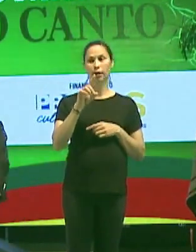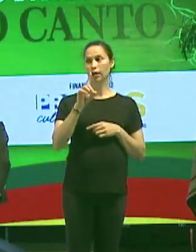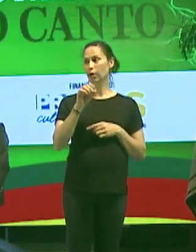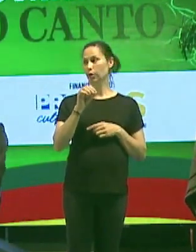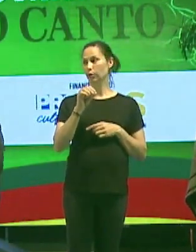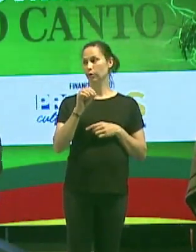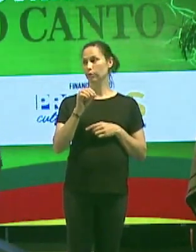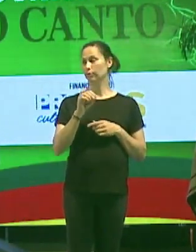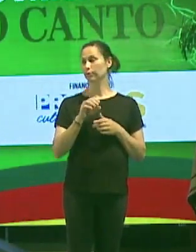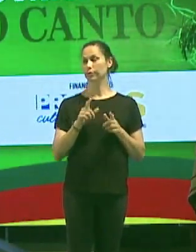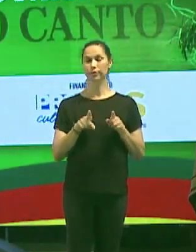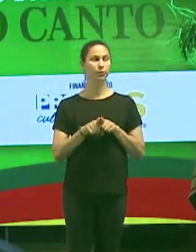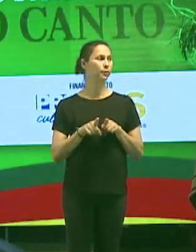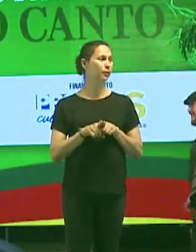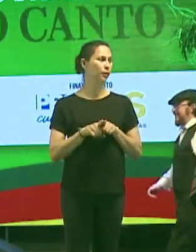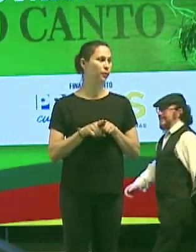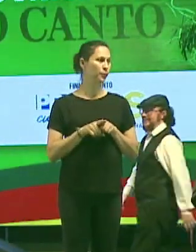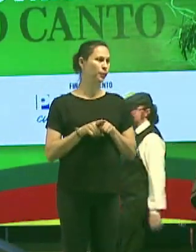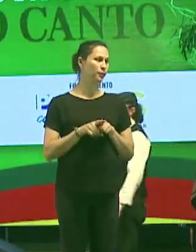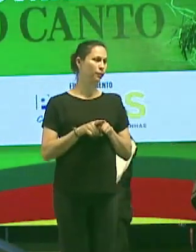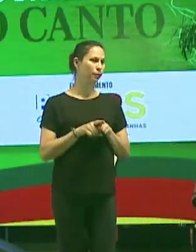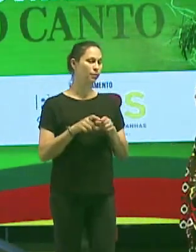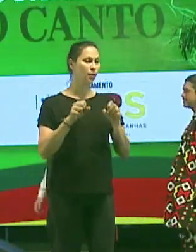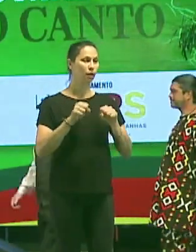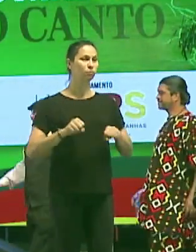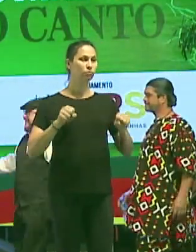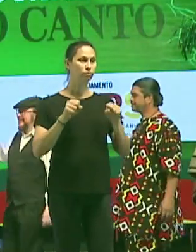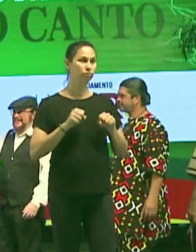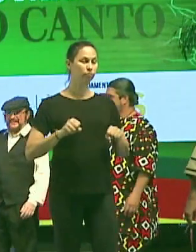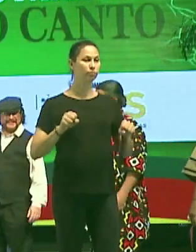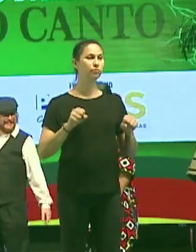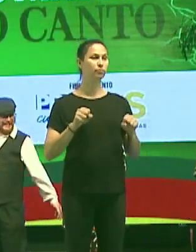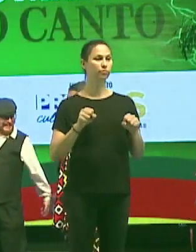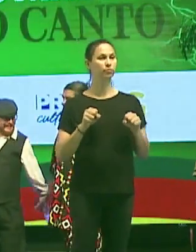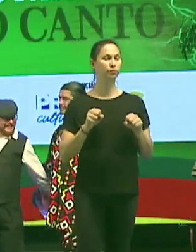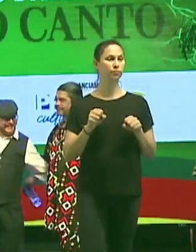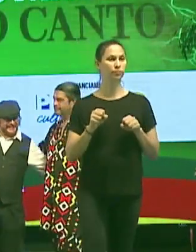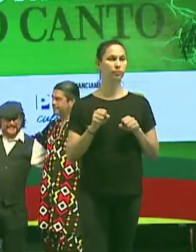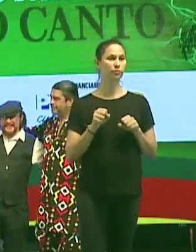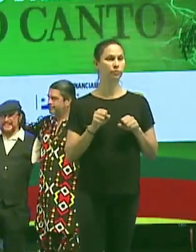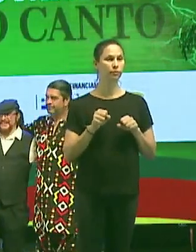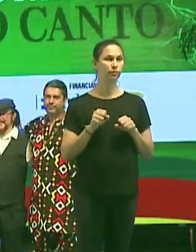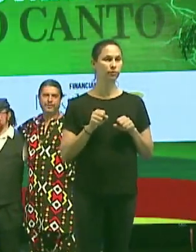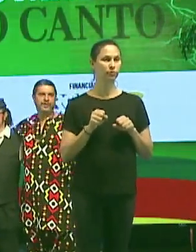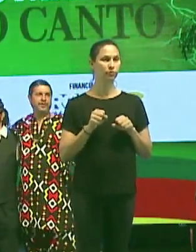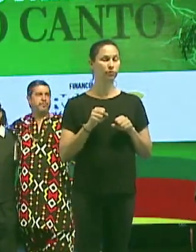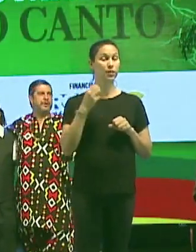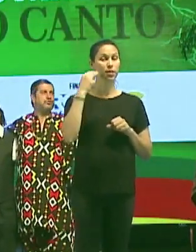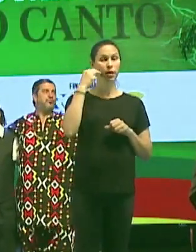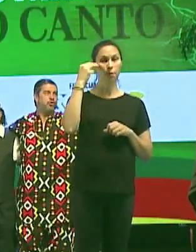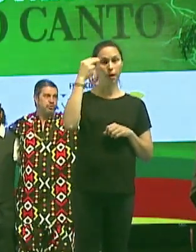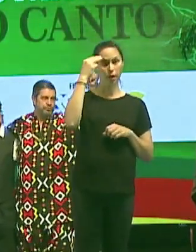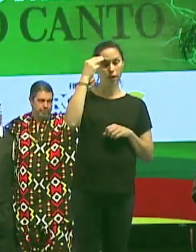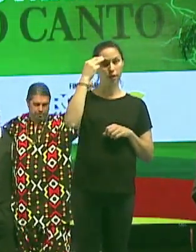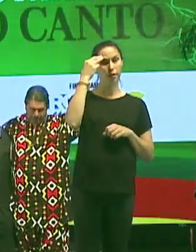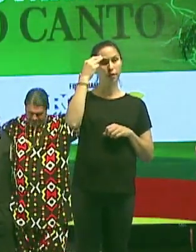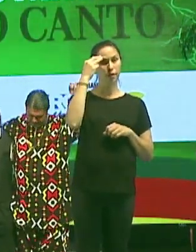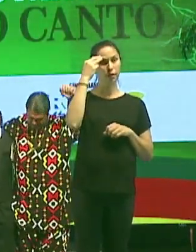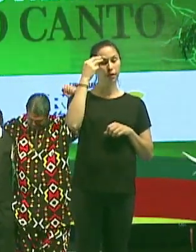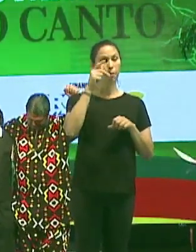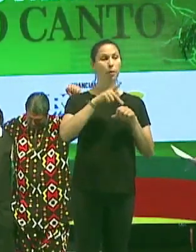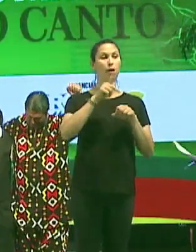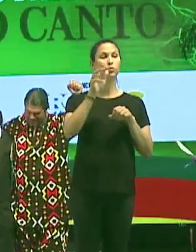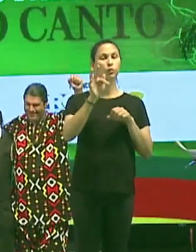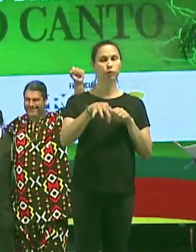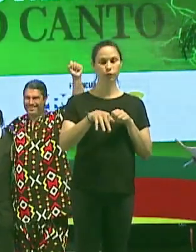Representa as cidades de Bento Gonçalves, Canoas, Curitiba, Taquara e Santa Maria, Ana. É o Candombi. E Passo